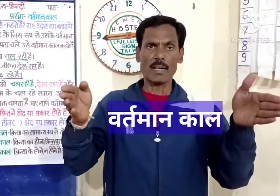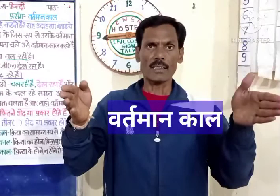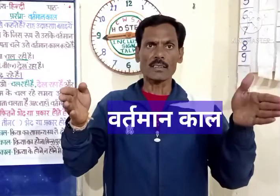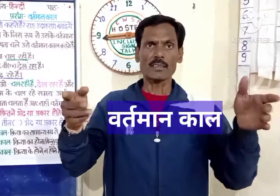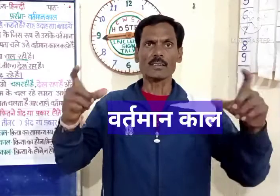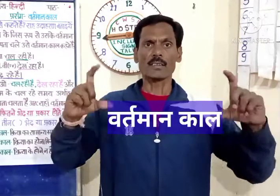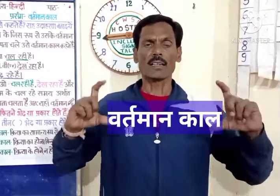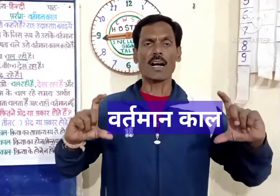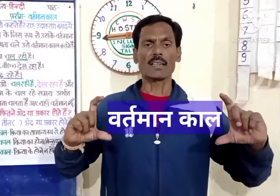वर्तमान काल,